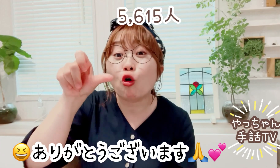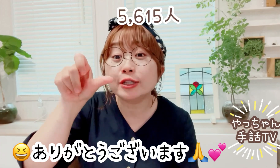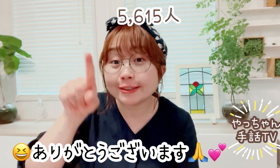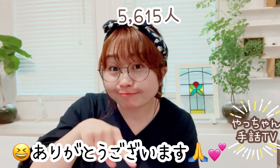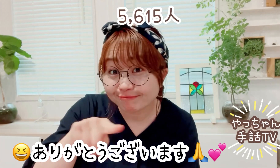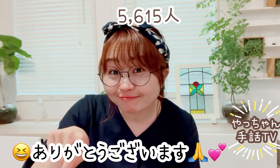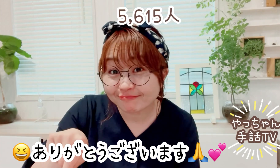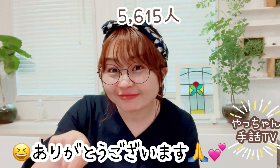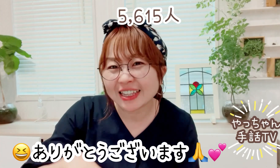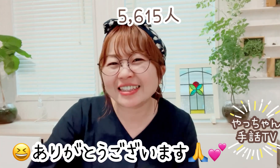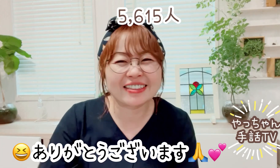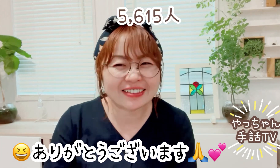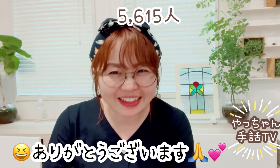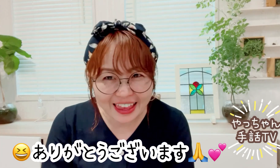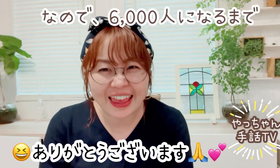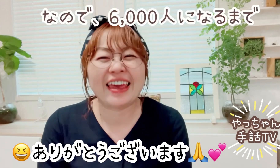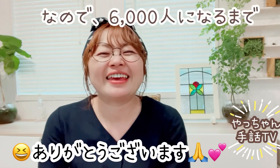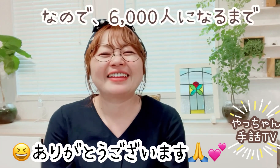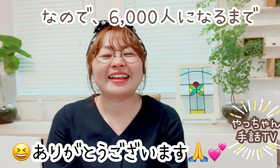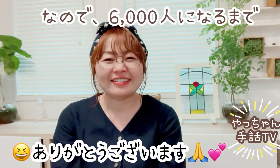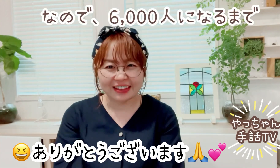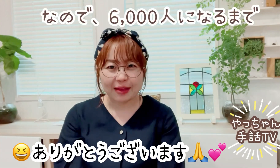5615人なんですよね。なので、